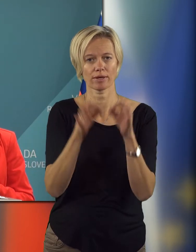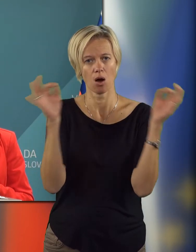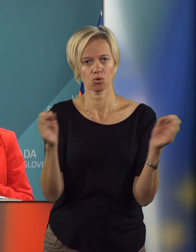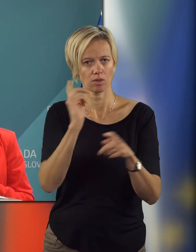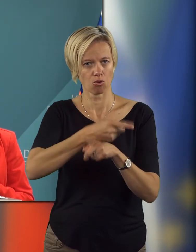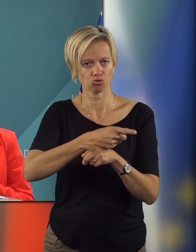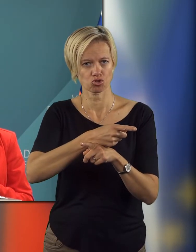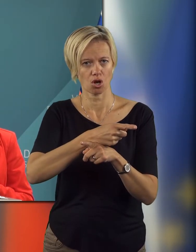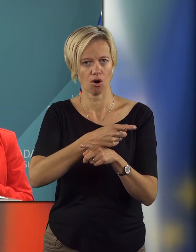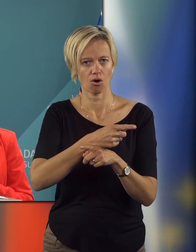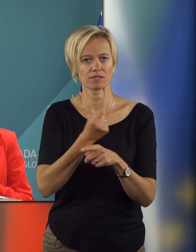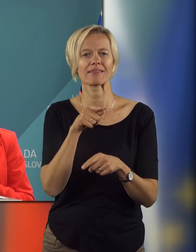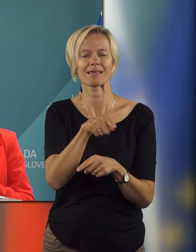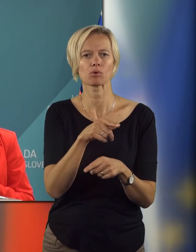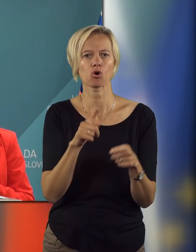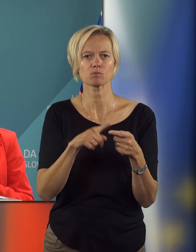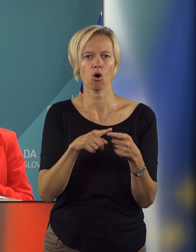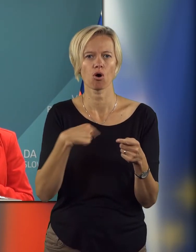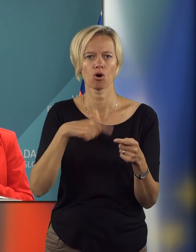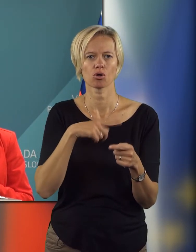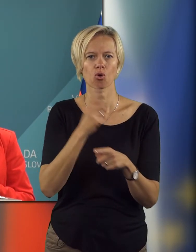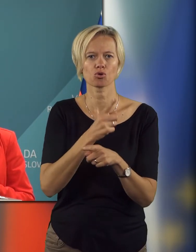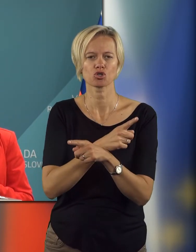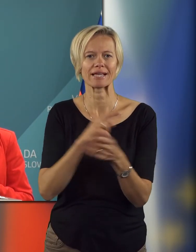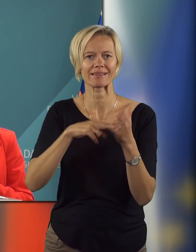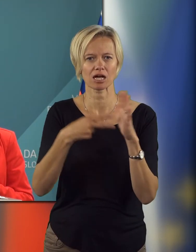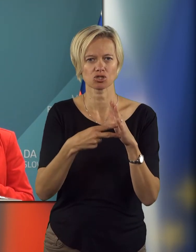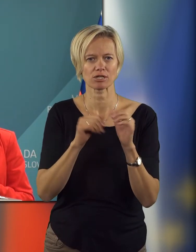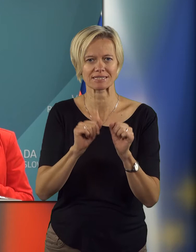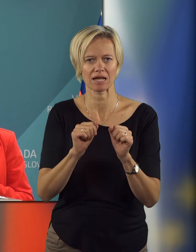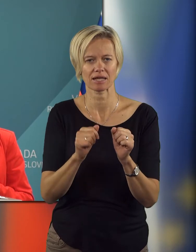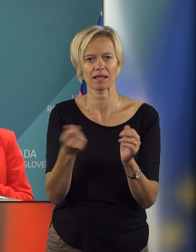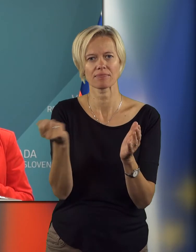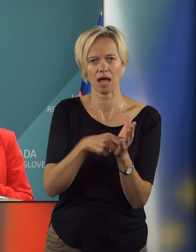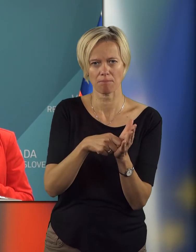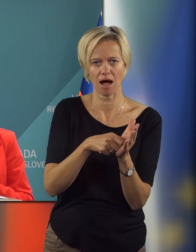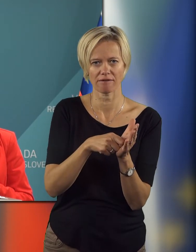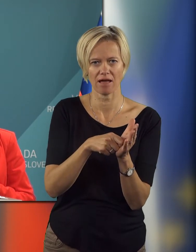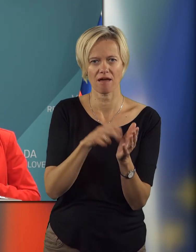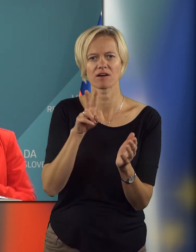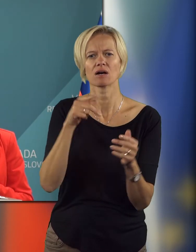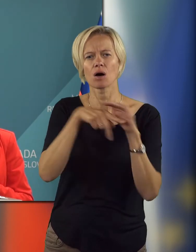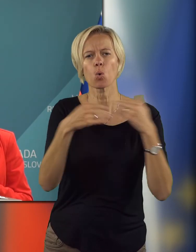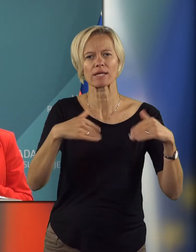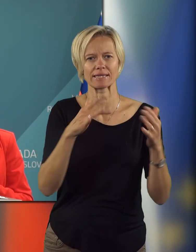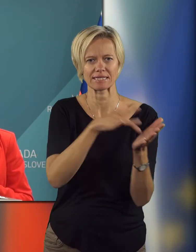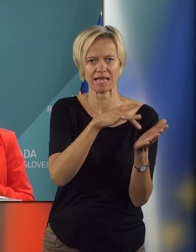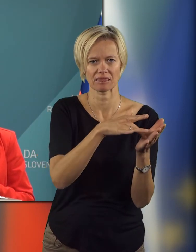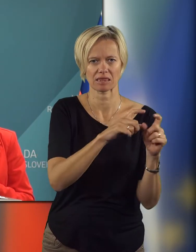javno naročilo s tem, ko smo določili tehnične standarde nabave opreme v urgentnih